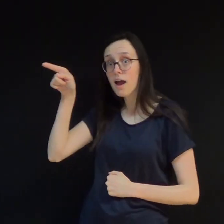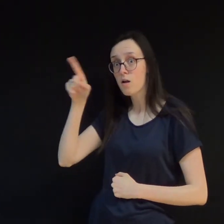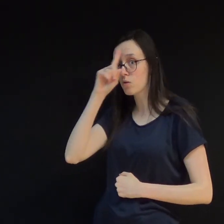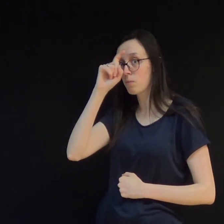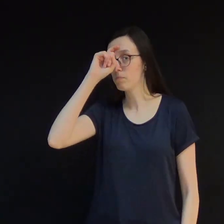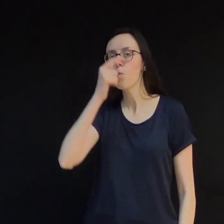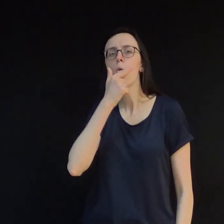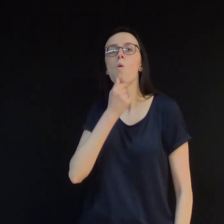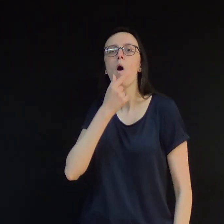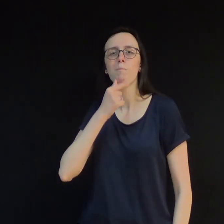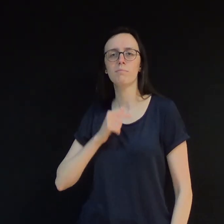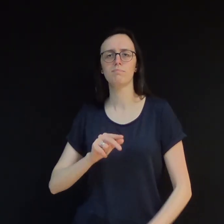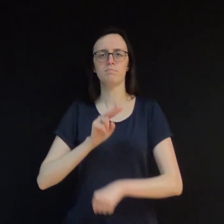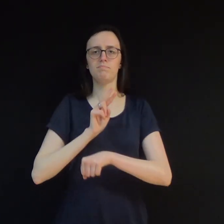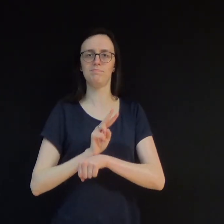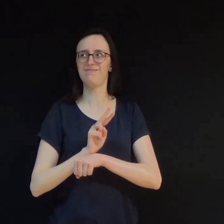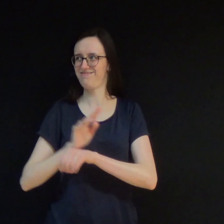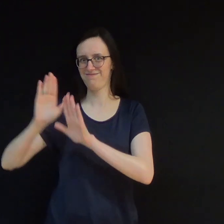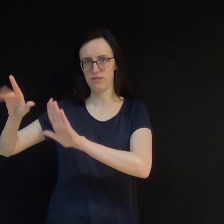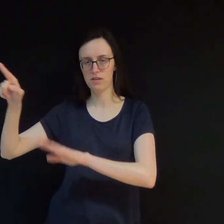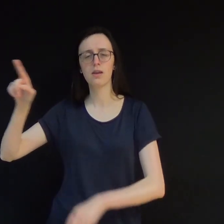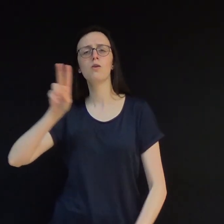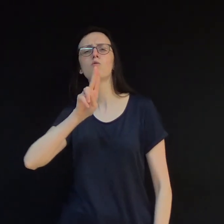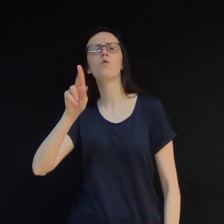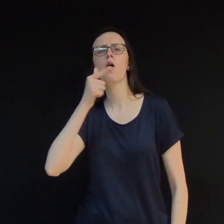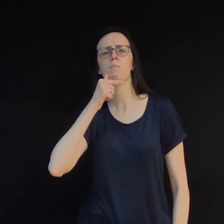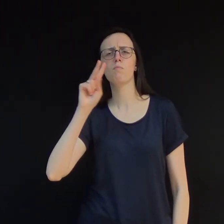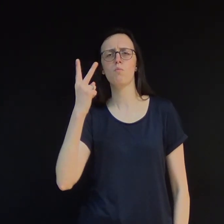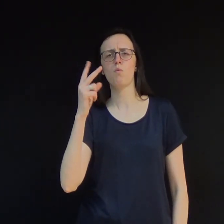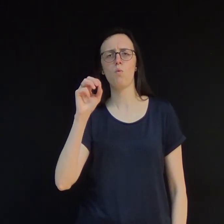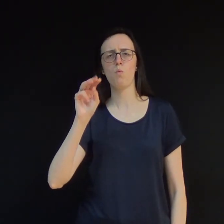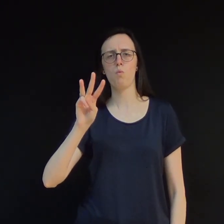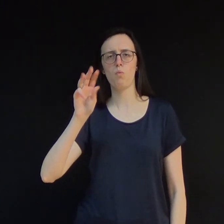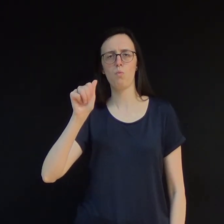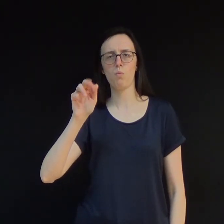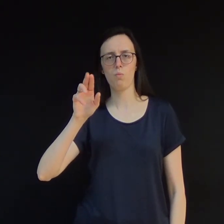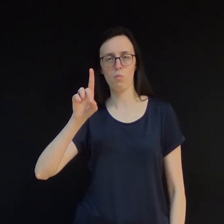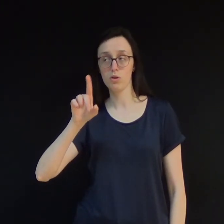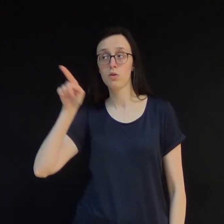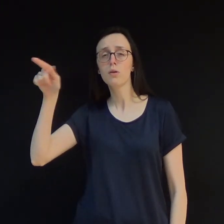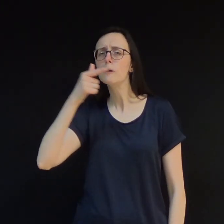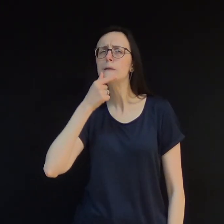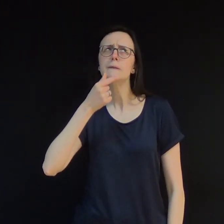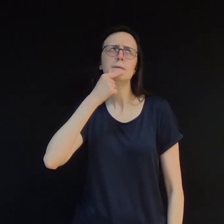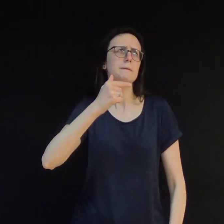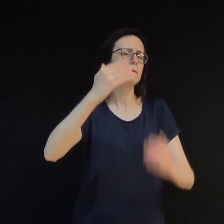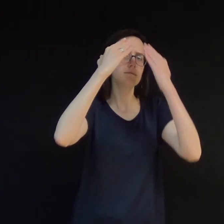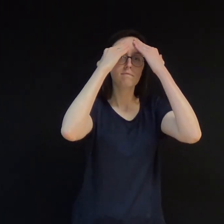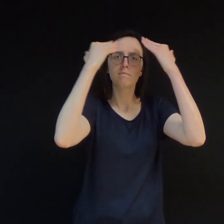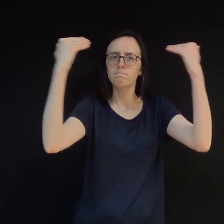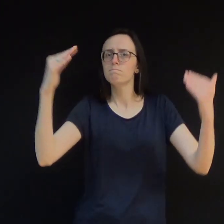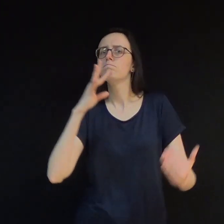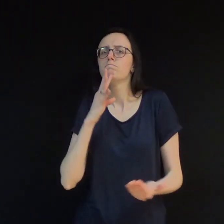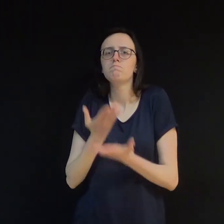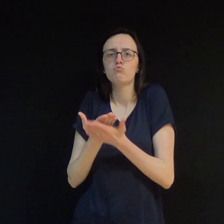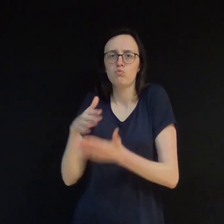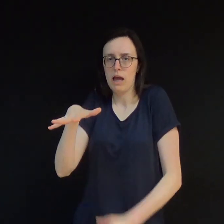doutor o médico de plantão naquele dia era do tumor de pele um dos maiores especialistas do país naquela área